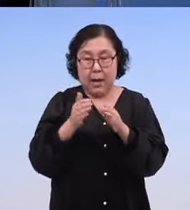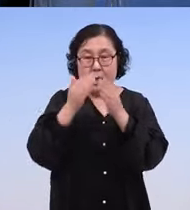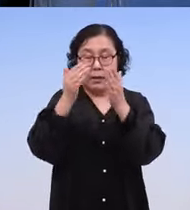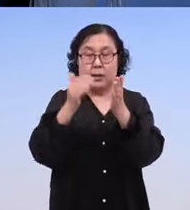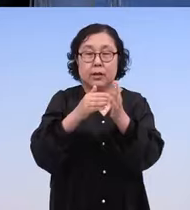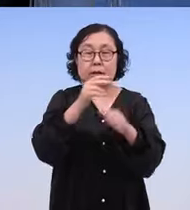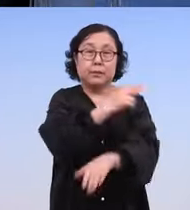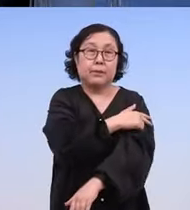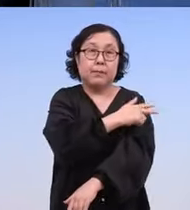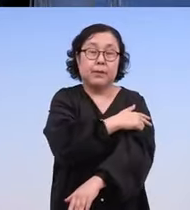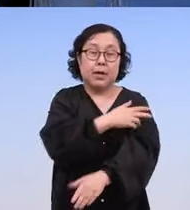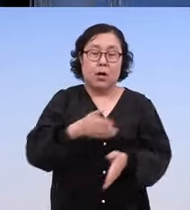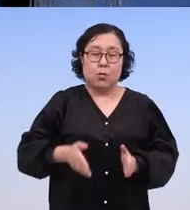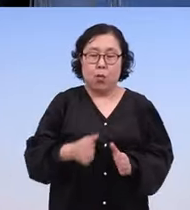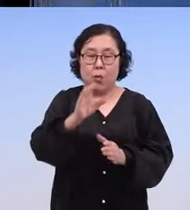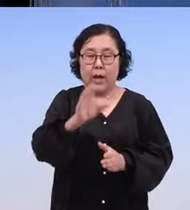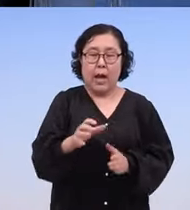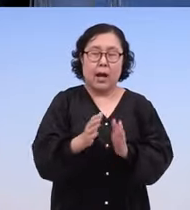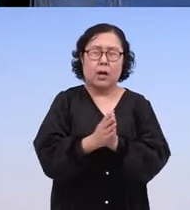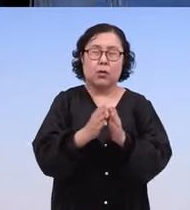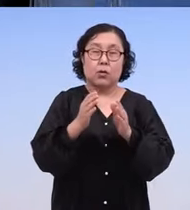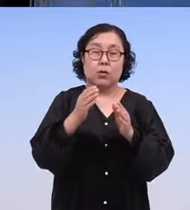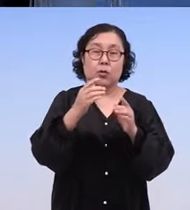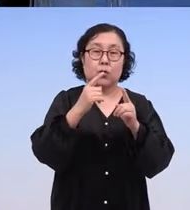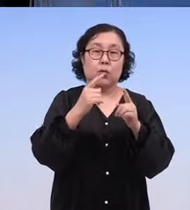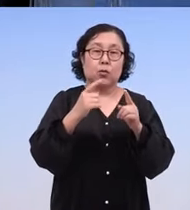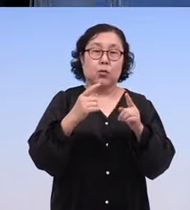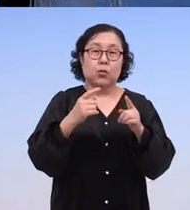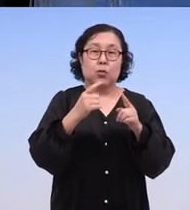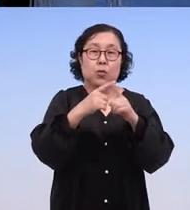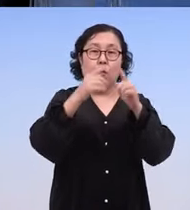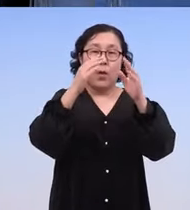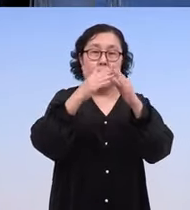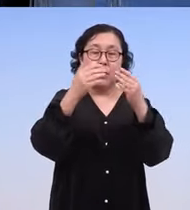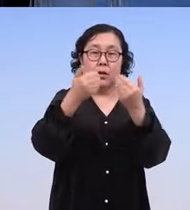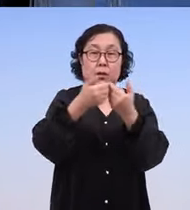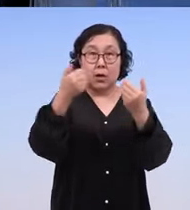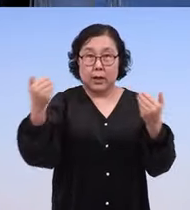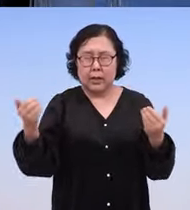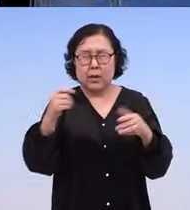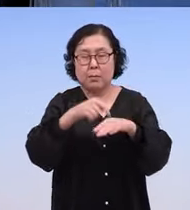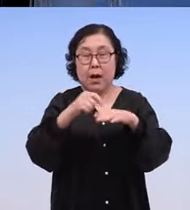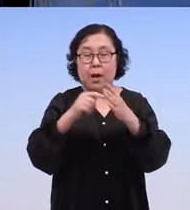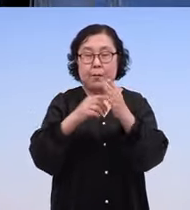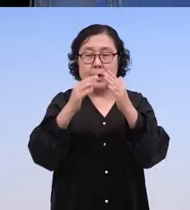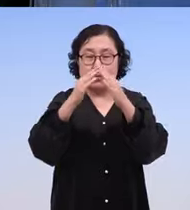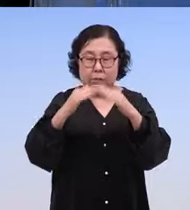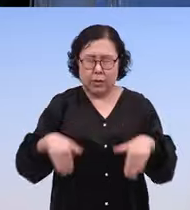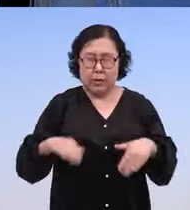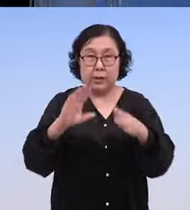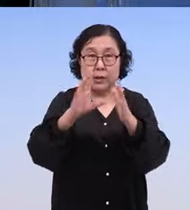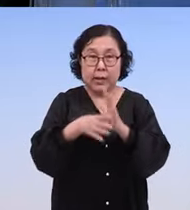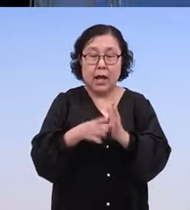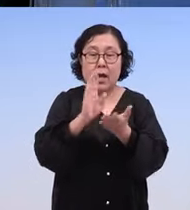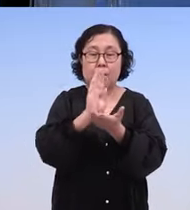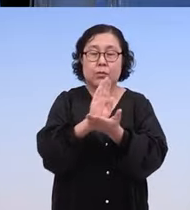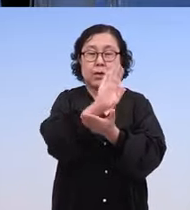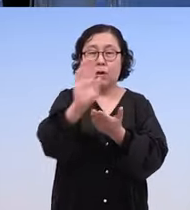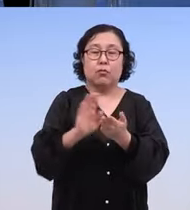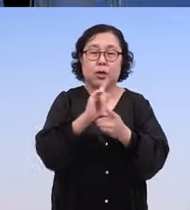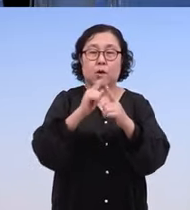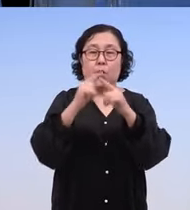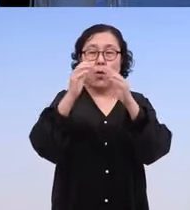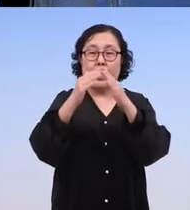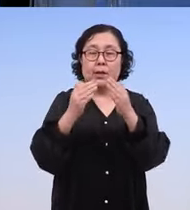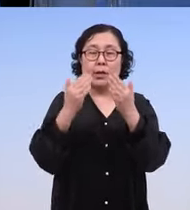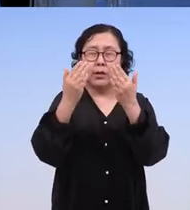집사입니다. 고향 교회에서 모함을 받아 쫓기던 나와 마음이 무너지고 있을 때 분당 우리 교회에서 드린 예배와